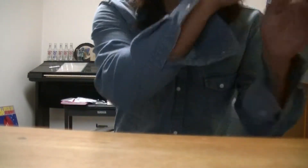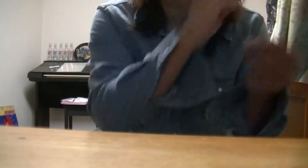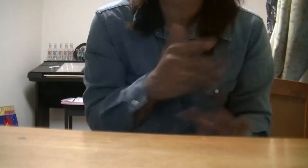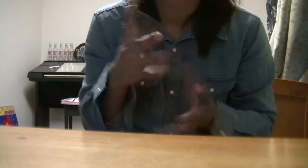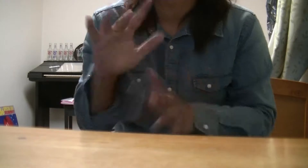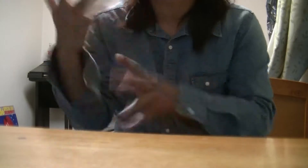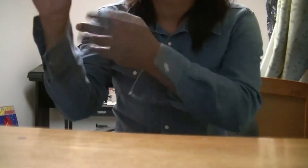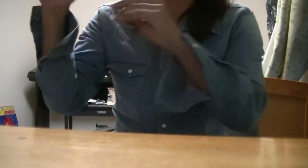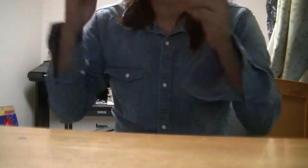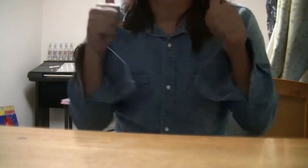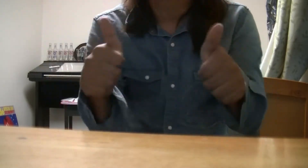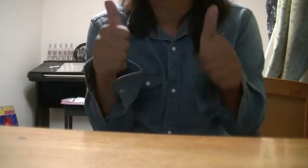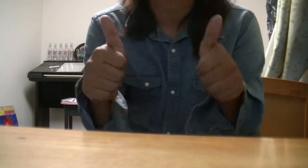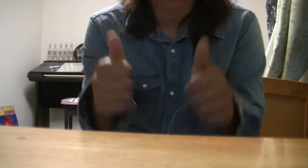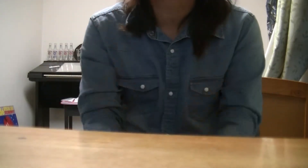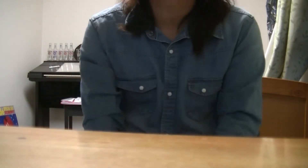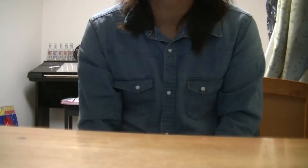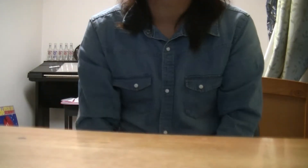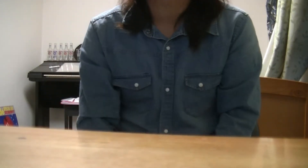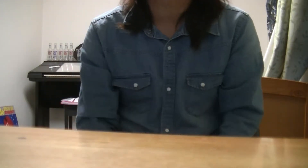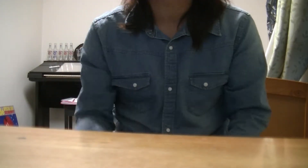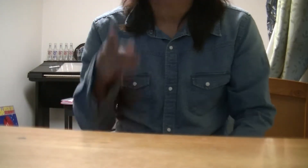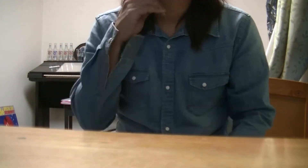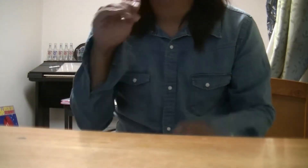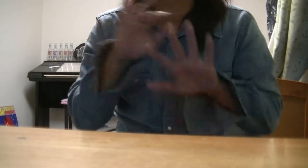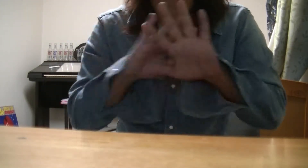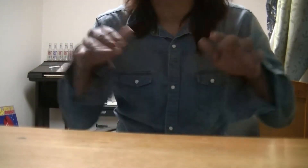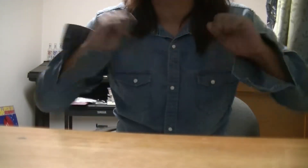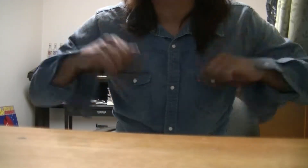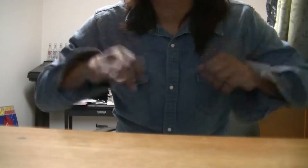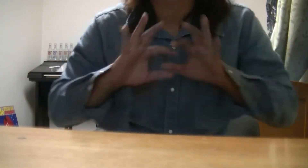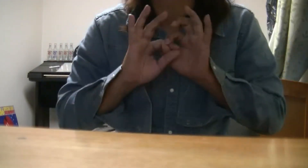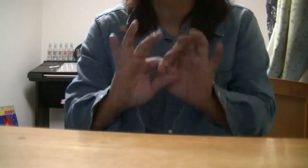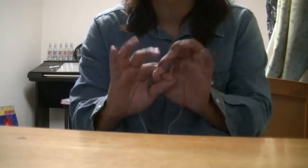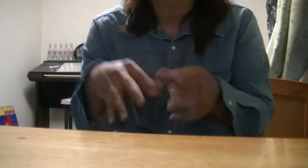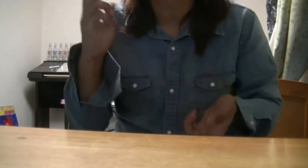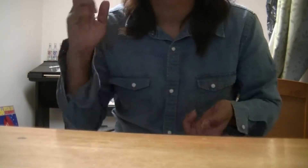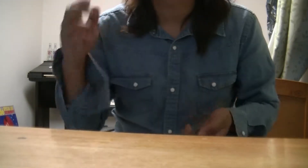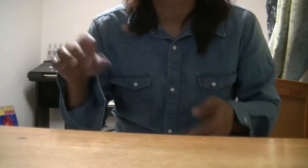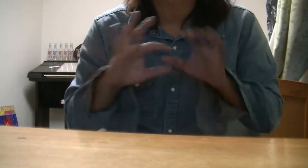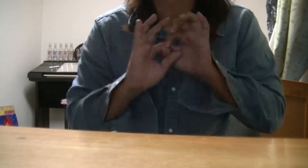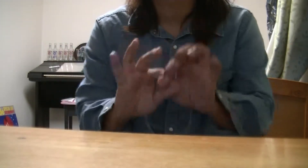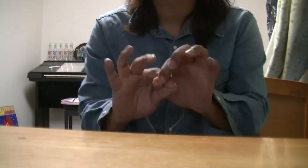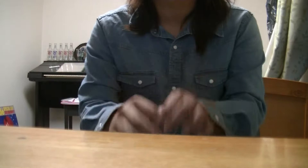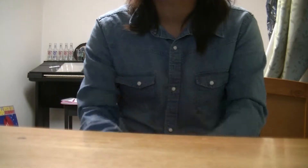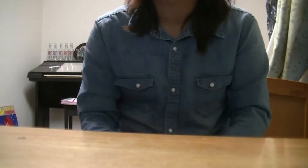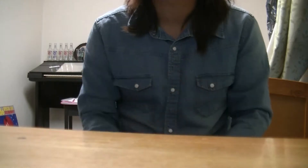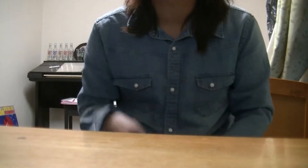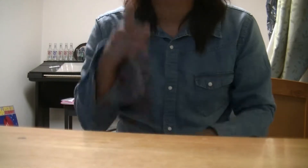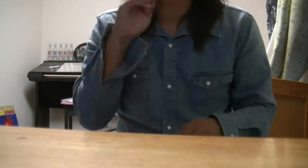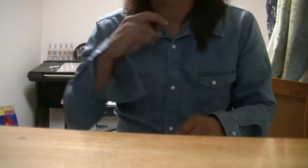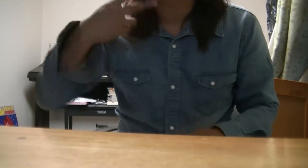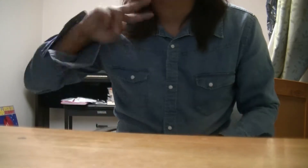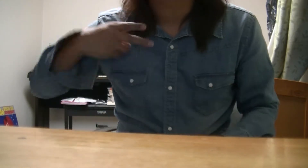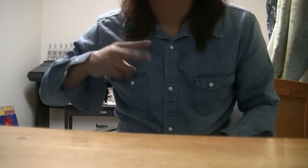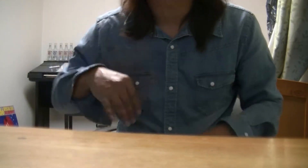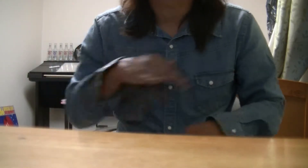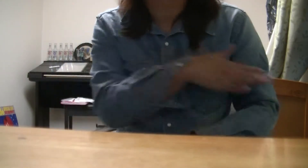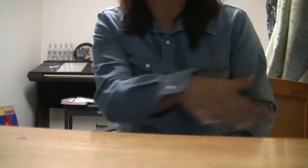せーのいいね。新しいチャレンジをやり続けること、でもやり続けていくと失敗とか成功とか全部チャレンジなので価値がある。